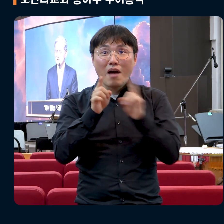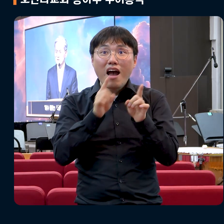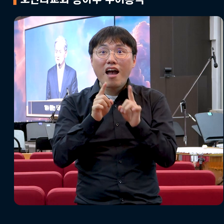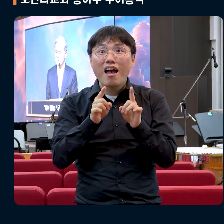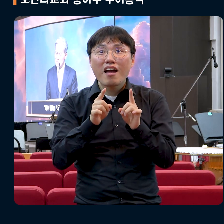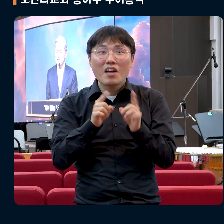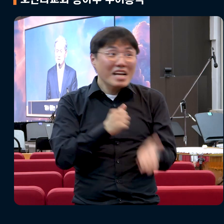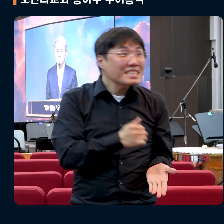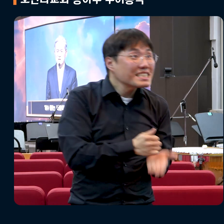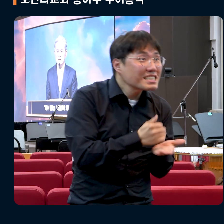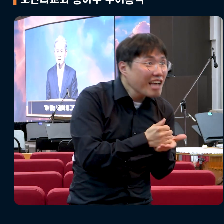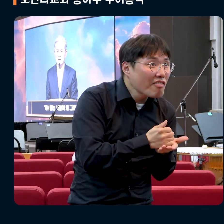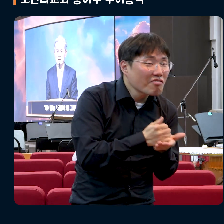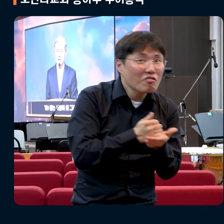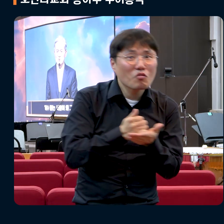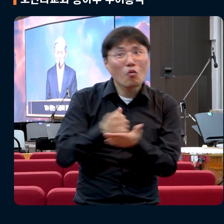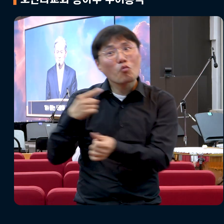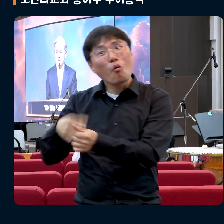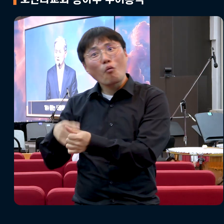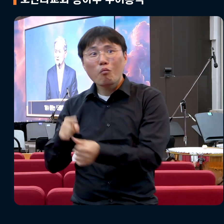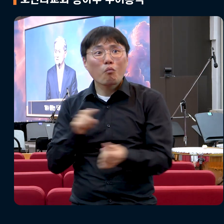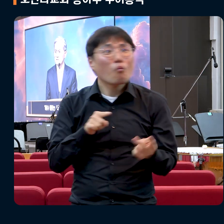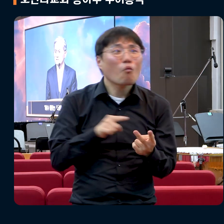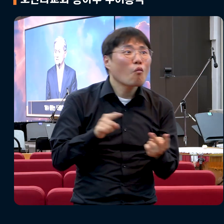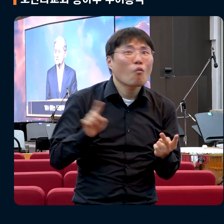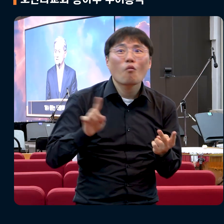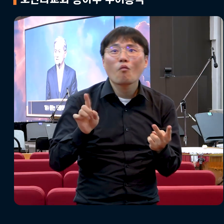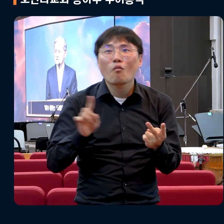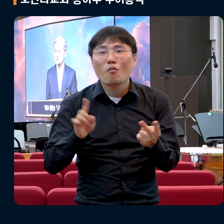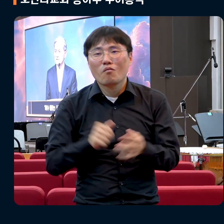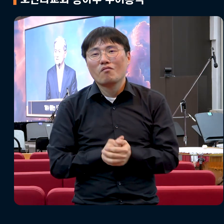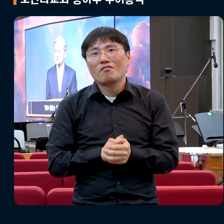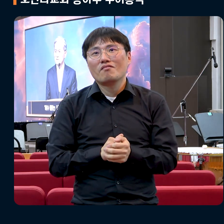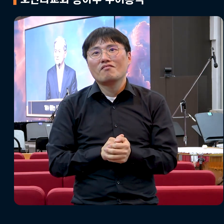이 말이 칭찬입니까? 욕입니까?